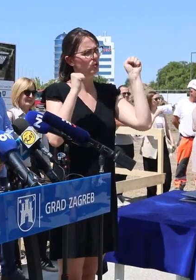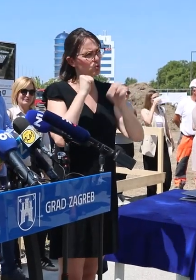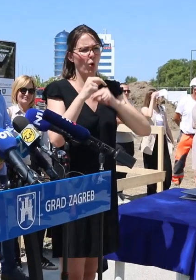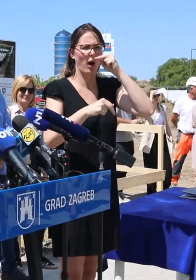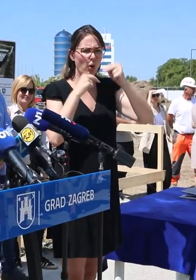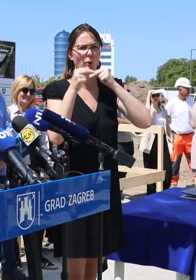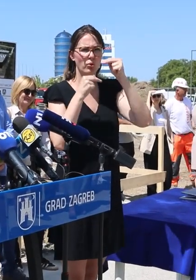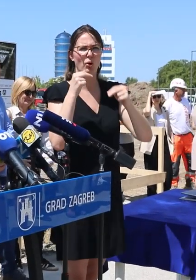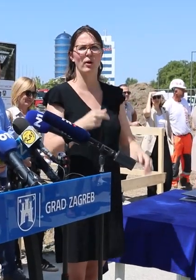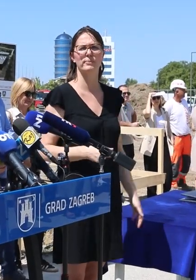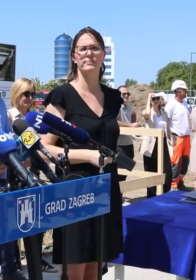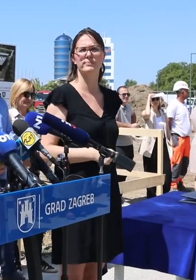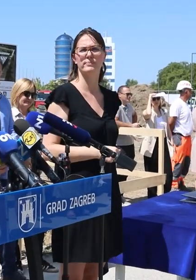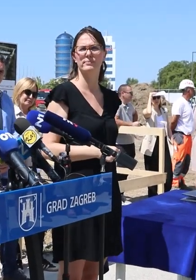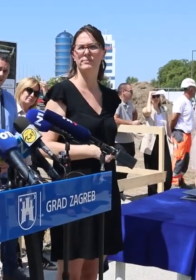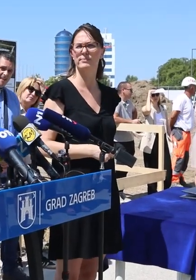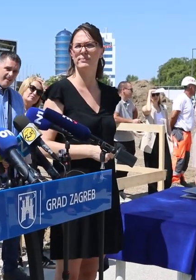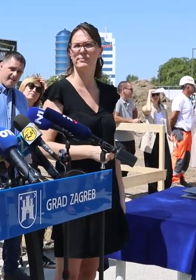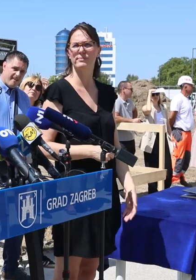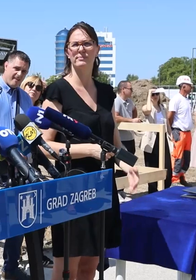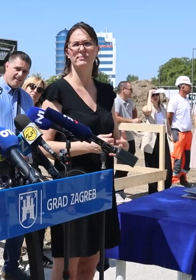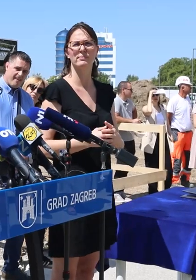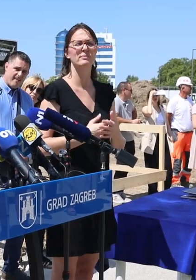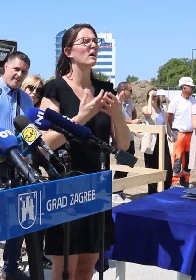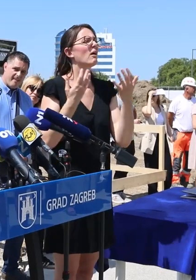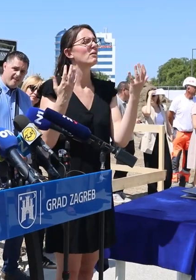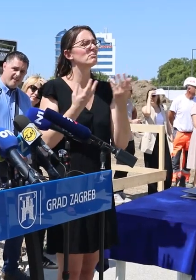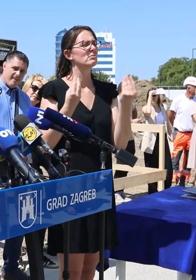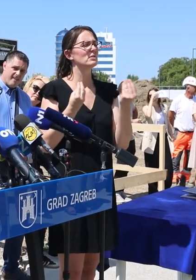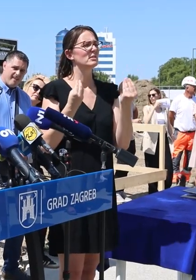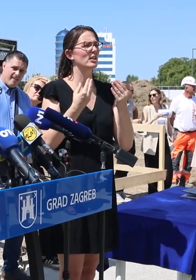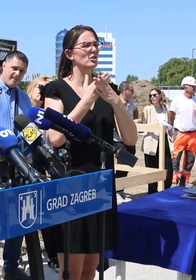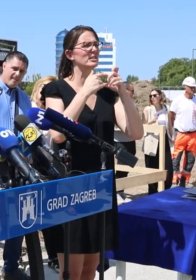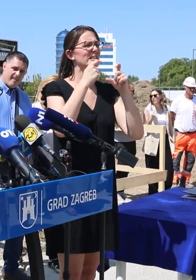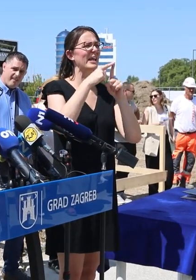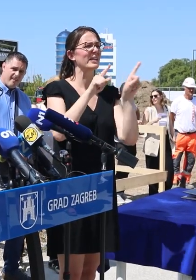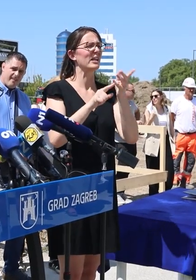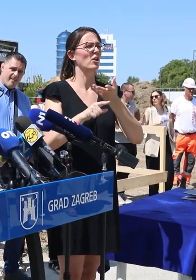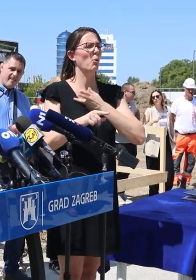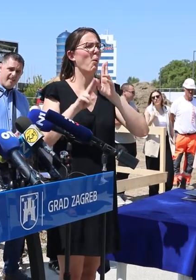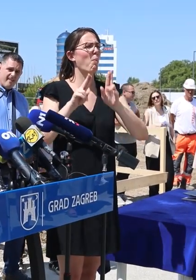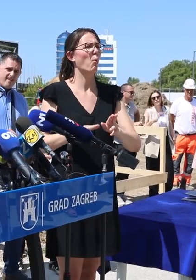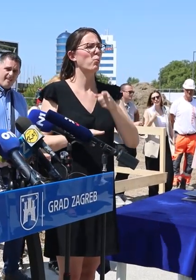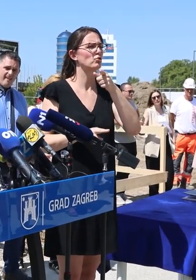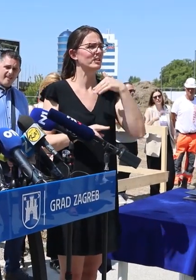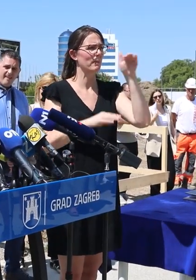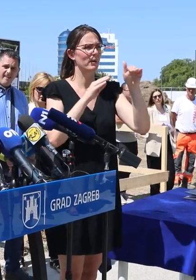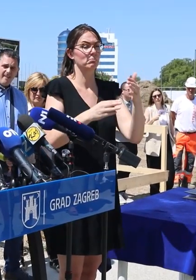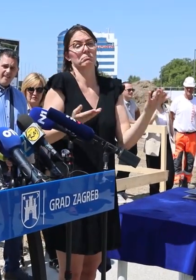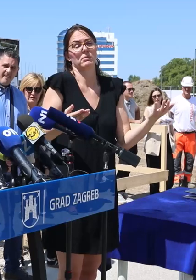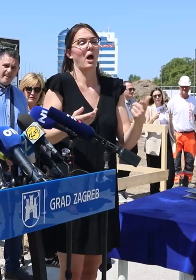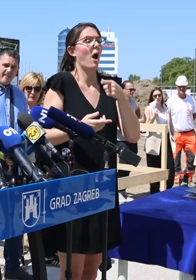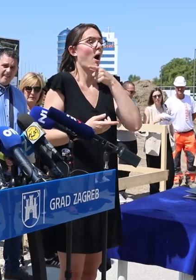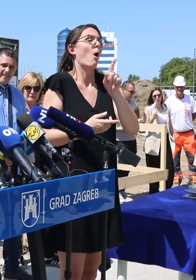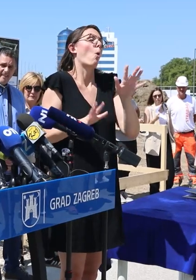taj projekt. Zašto ZET nije dobio mogućnost to napraviti? Pa ZET očito da je to mogao napraviti, bi